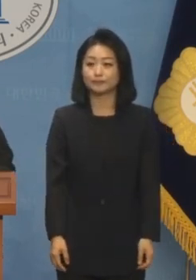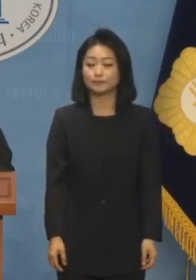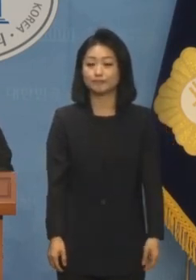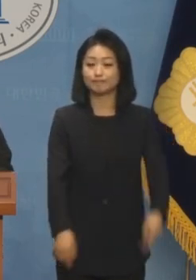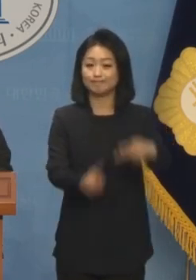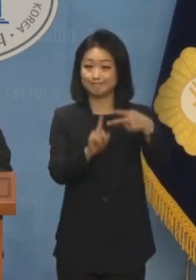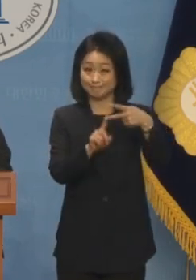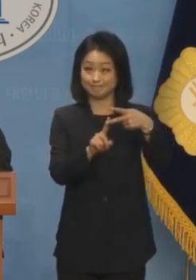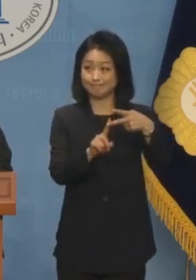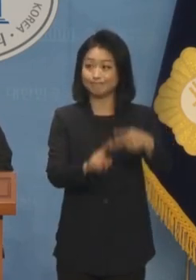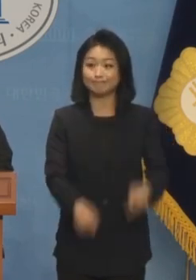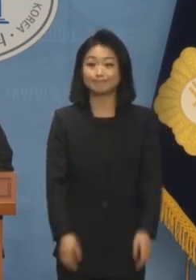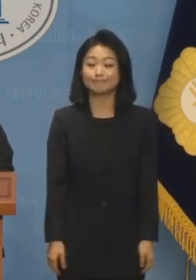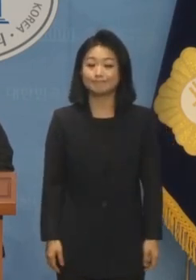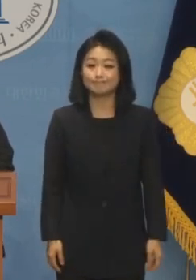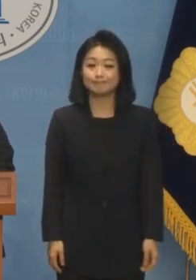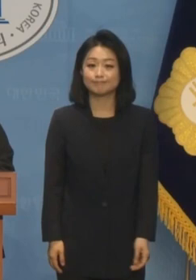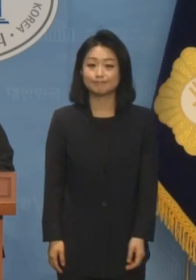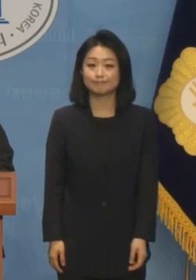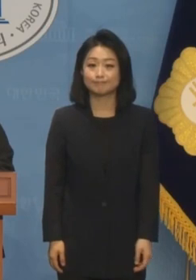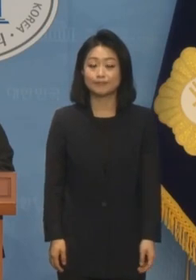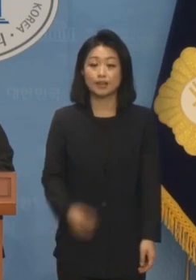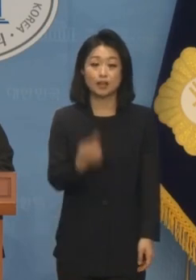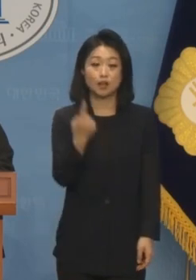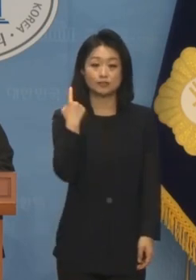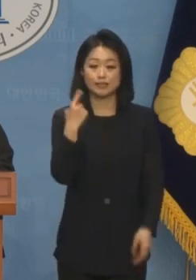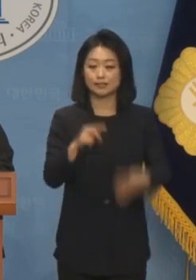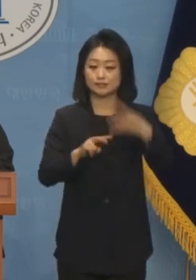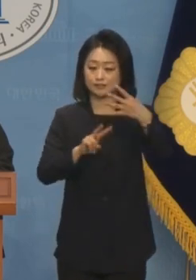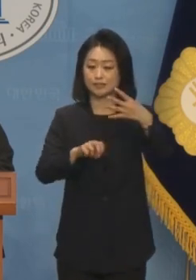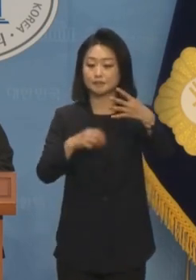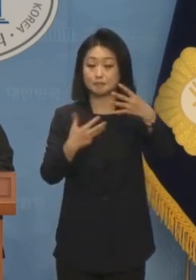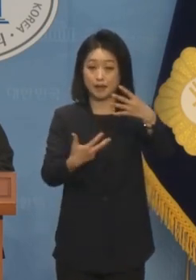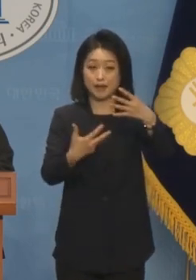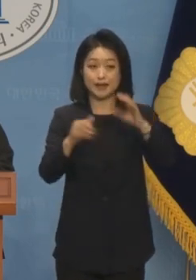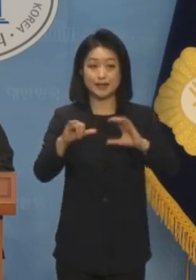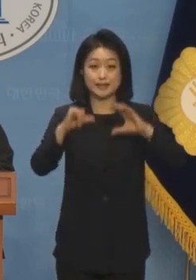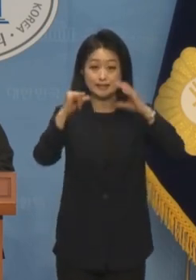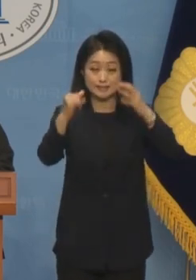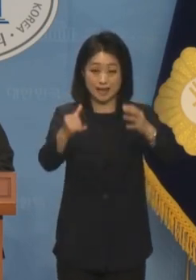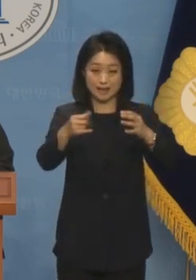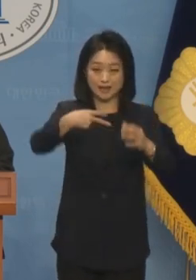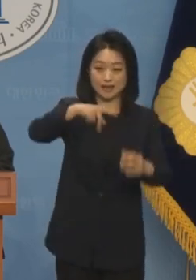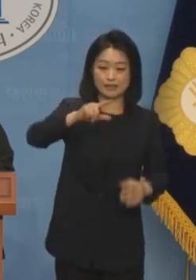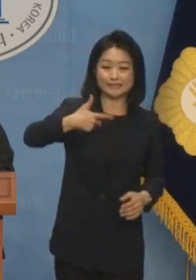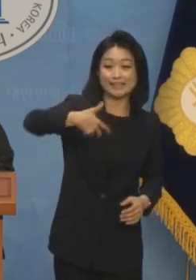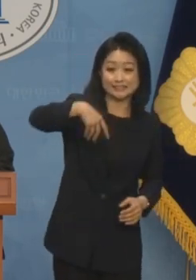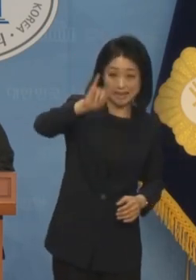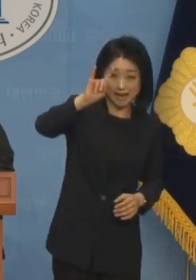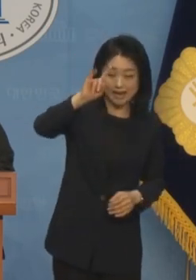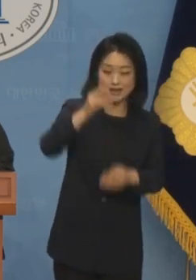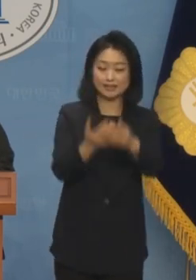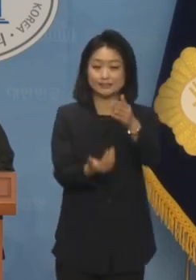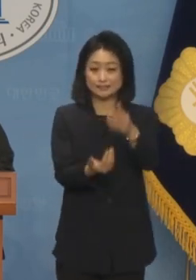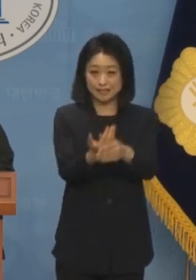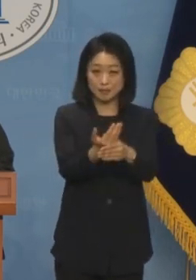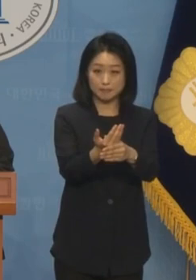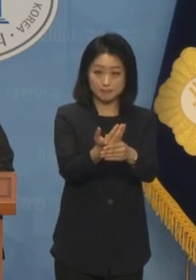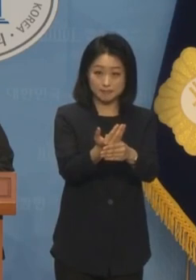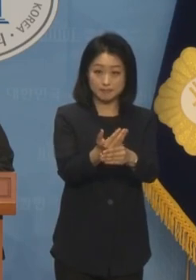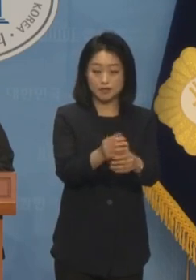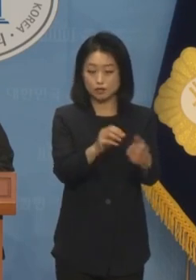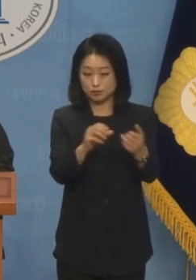두 번째입니다. 어제 4월 28일은 세계 산재사망 노동자 추모의 날입니다.